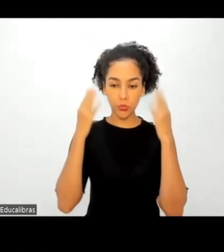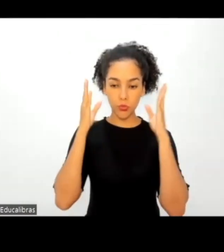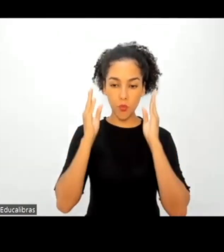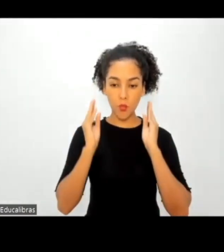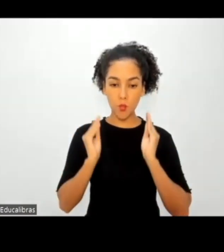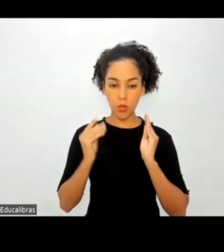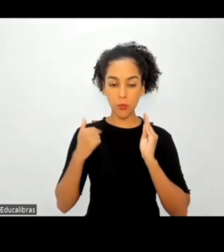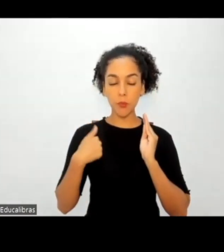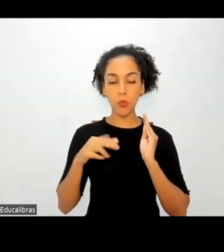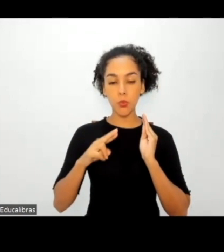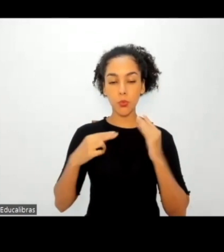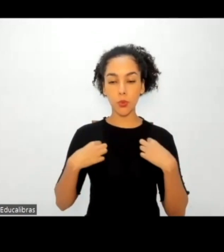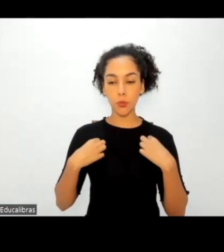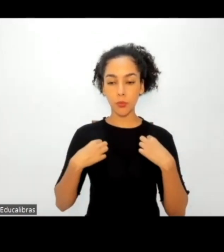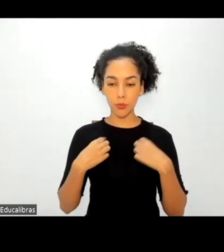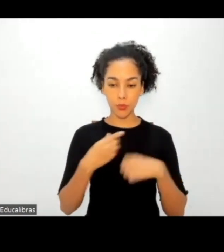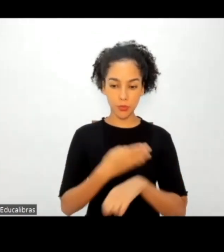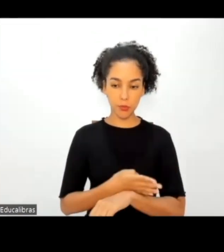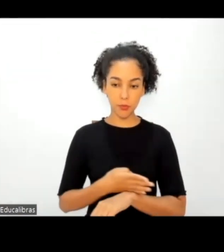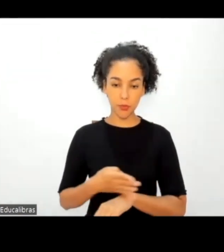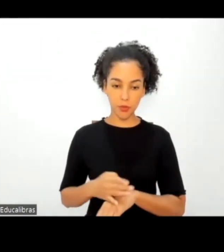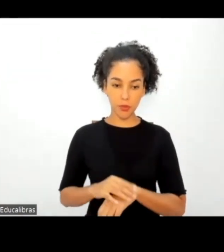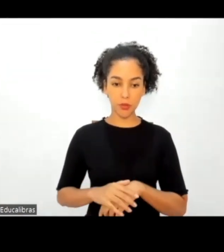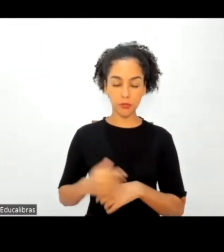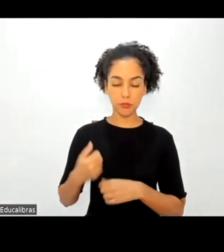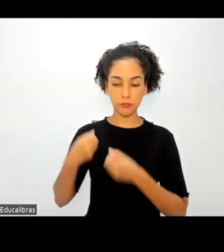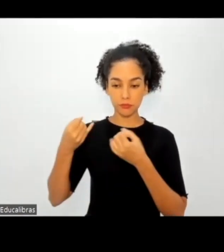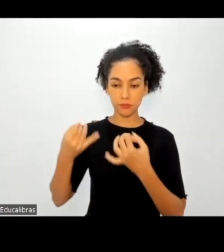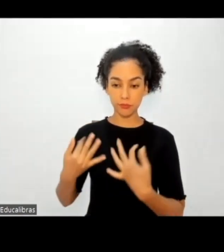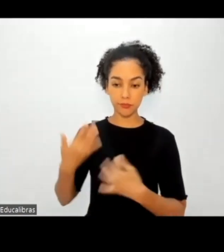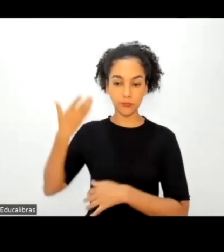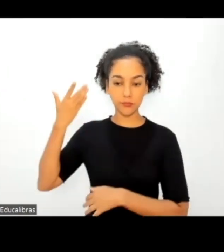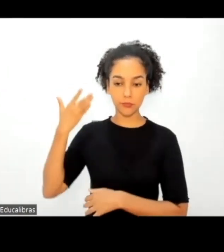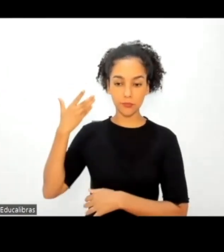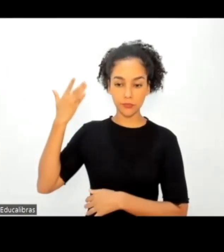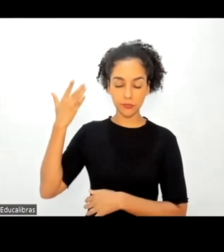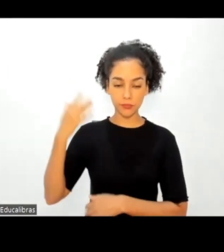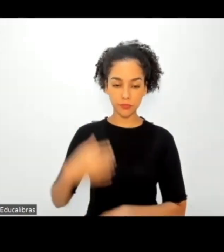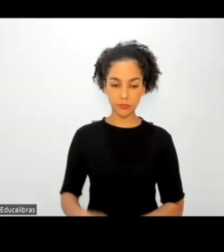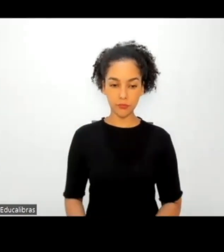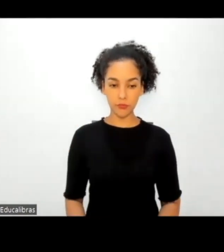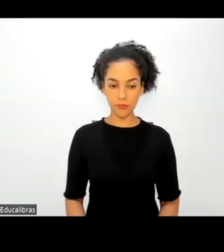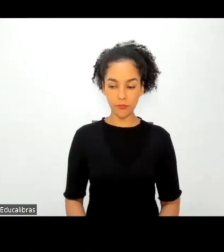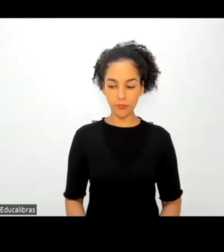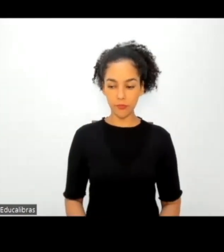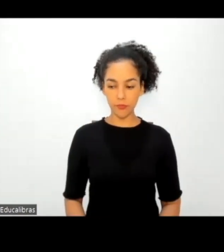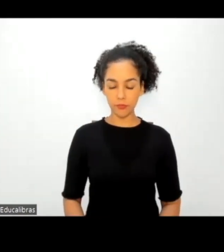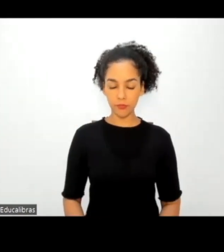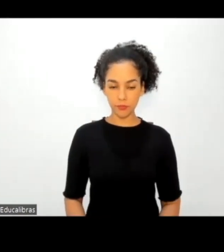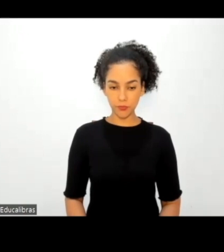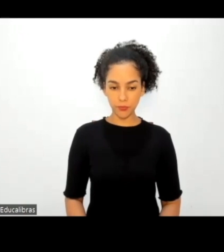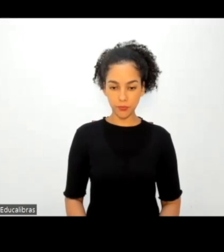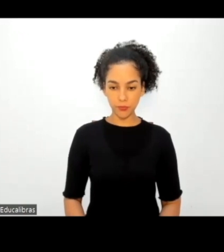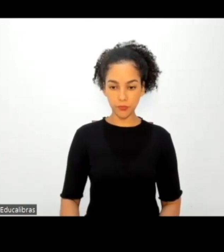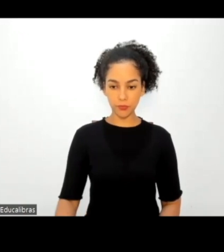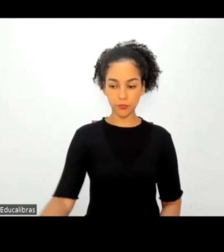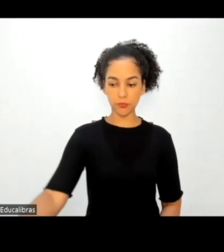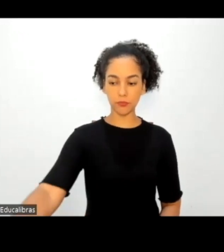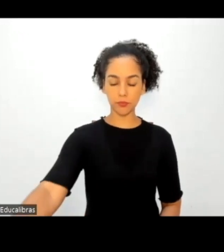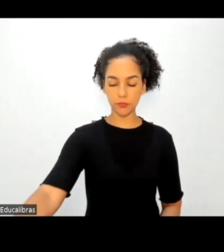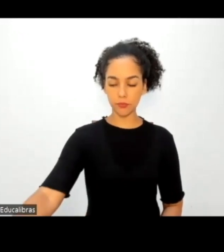uma camiseta branca e no fundo, né, tem uma estante azul com alguns livros.